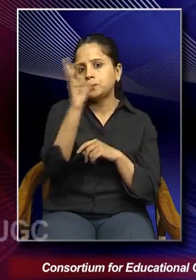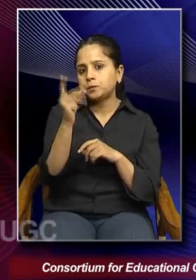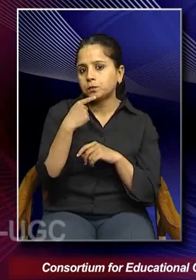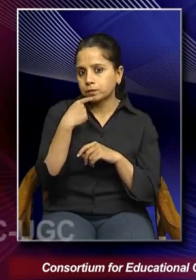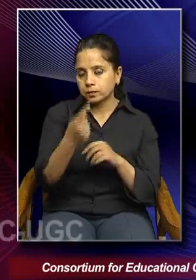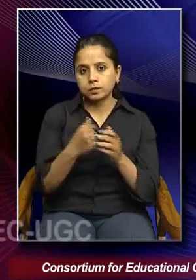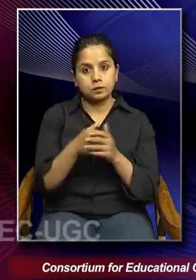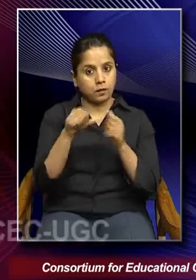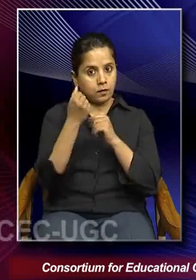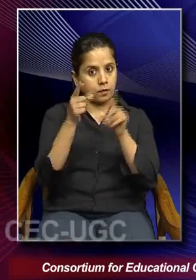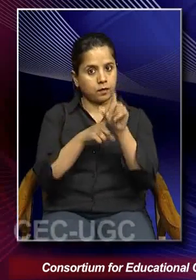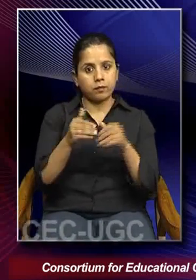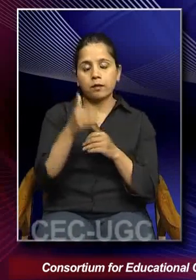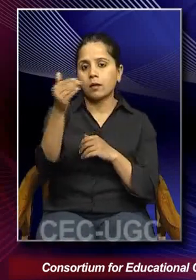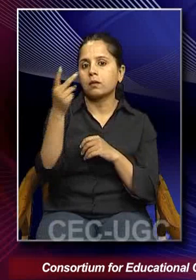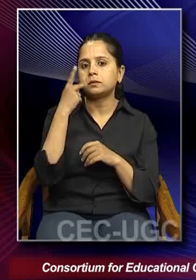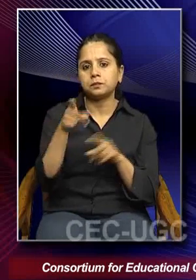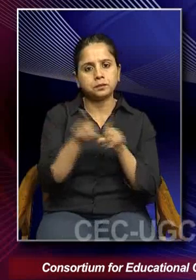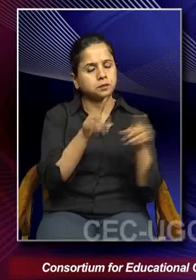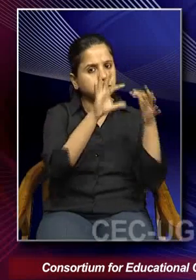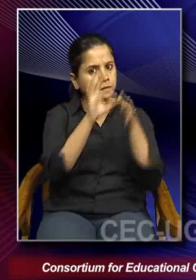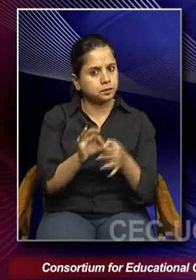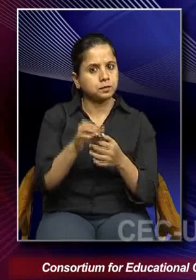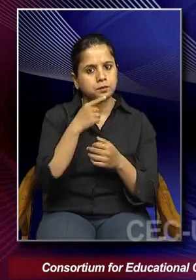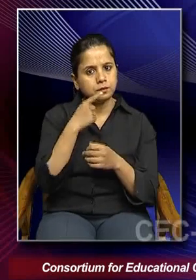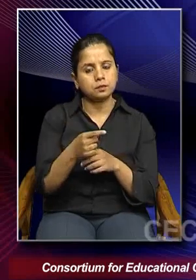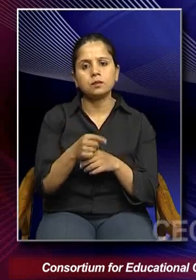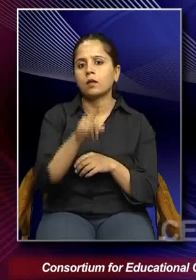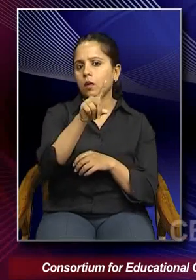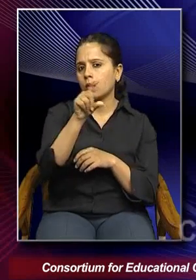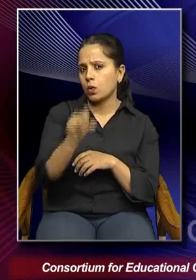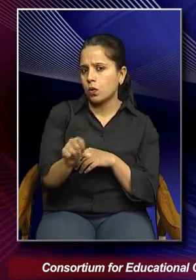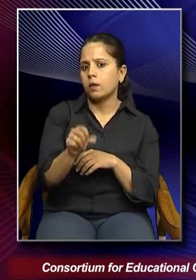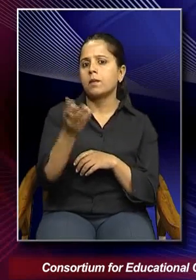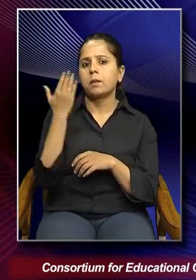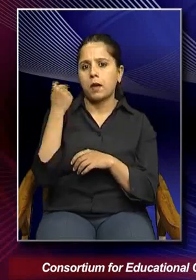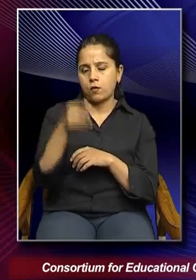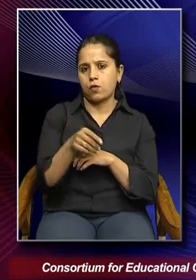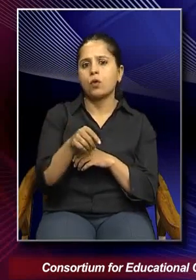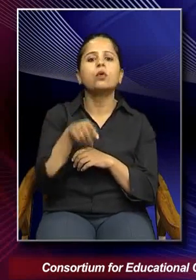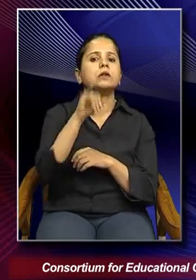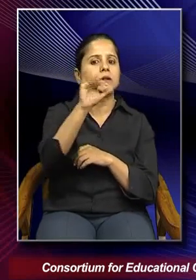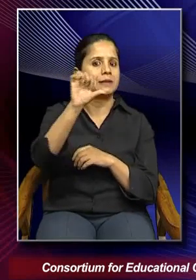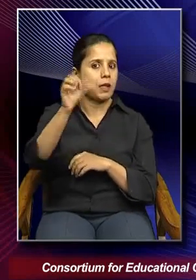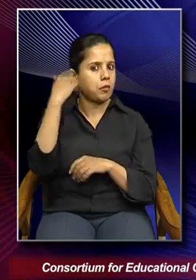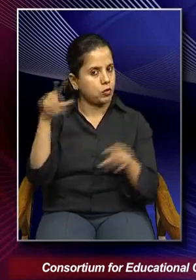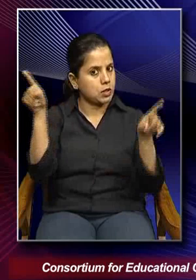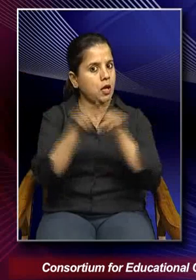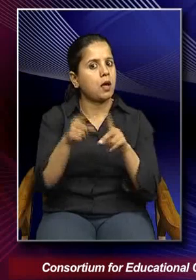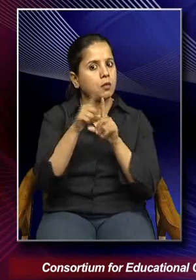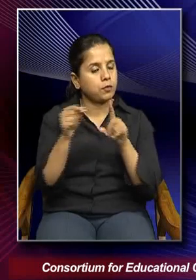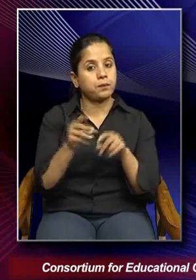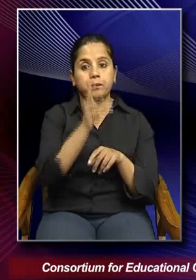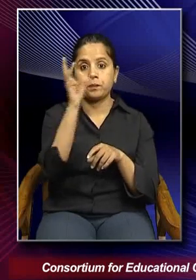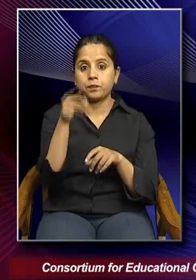अगेन इसी कम में सन 1959 में जाकर किया और